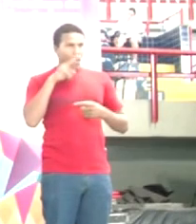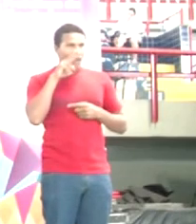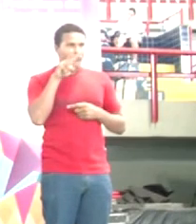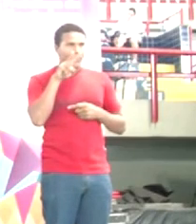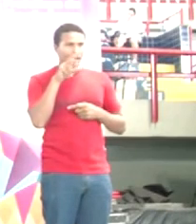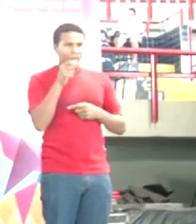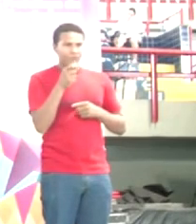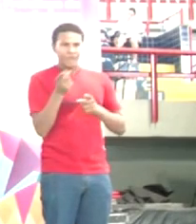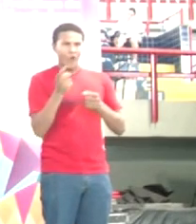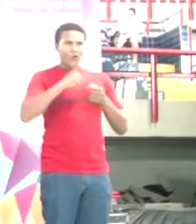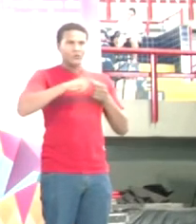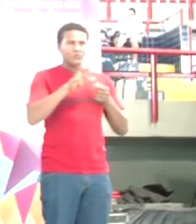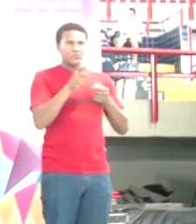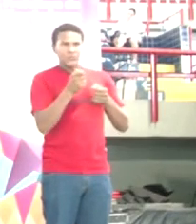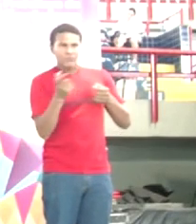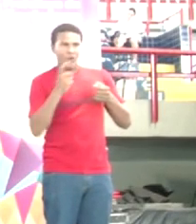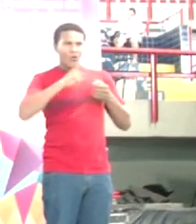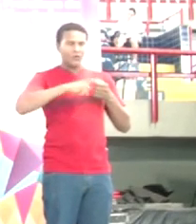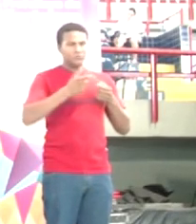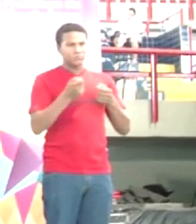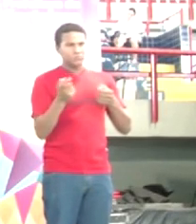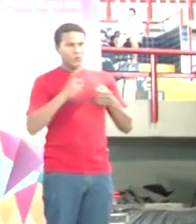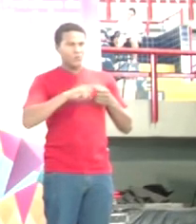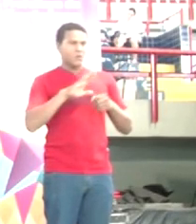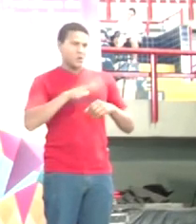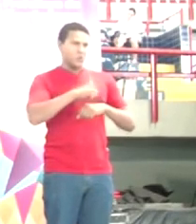gramas. Show?